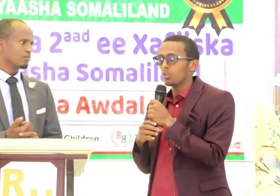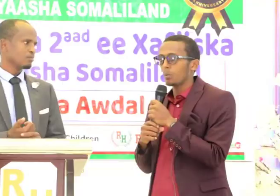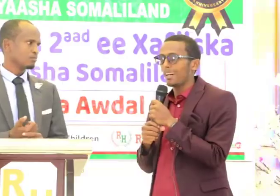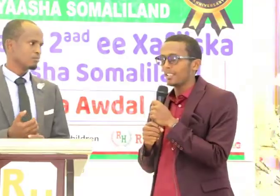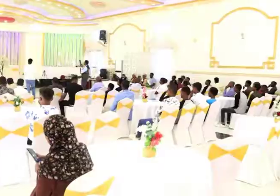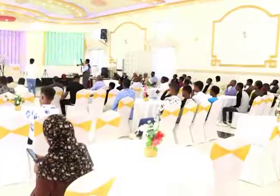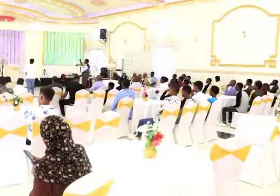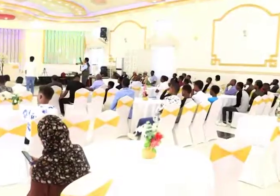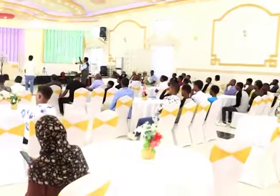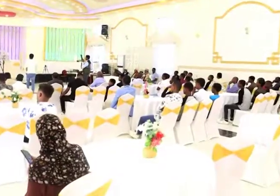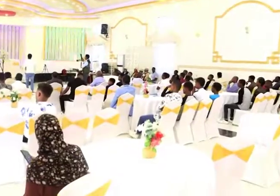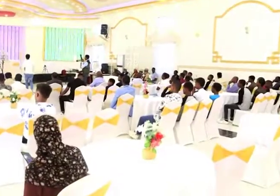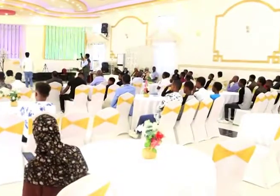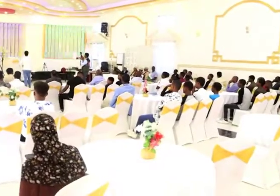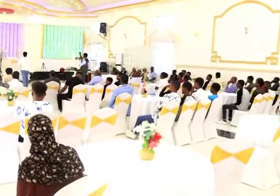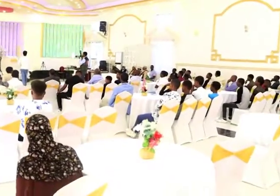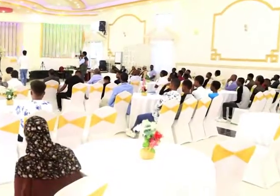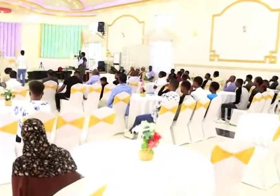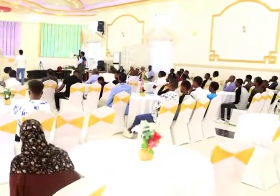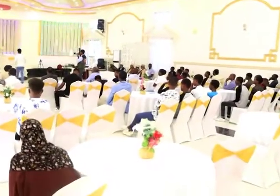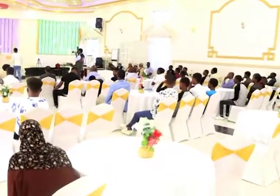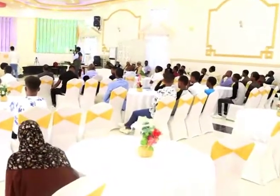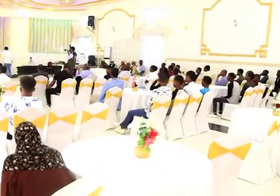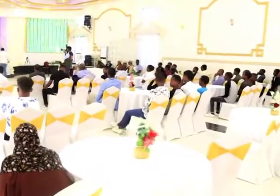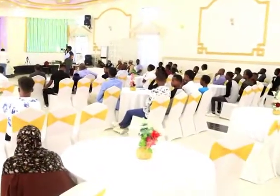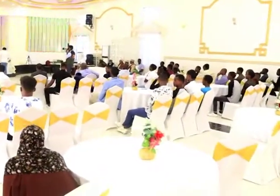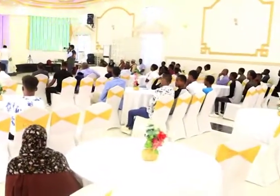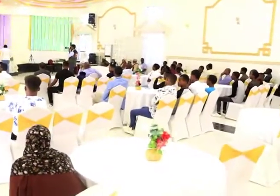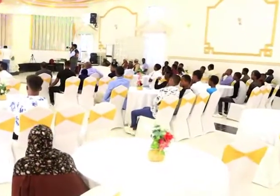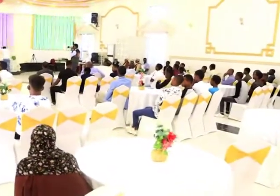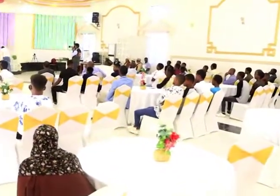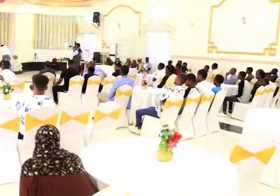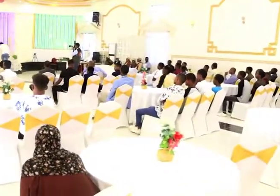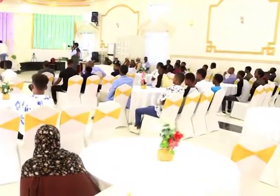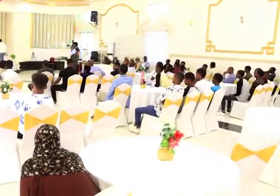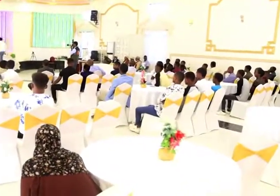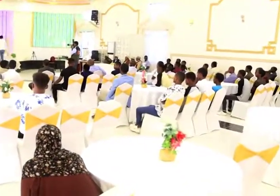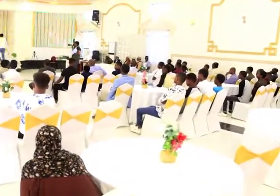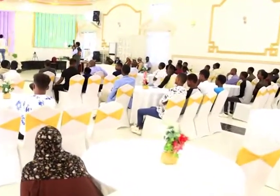jeer daga soo horbaxaan, haddana taasay leeyihiin buuri oo jirta.